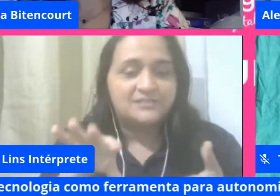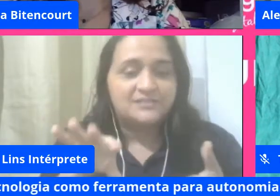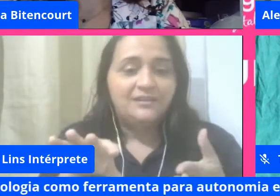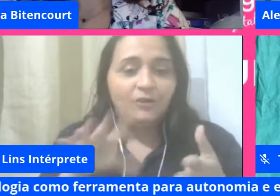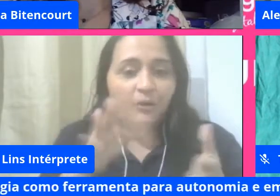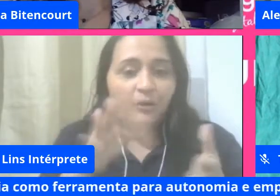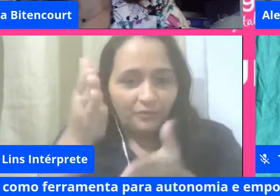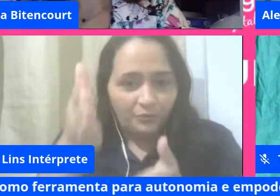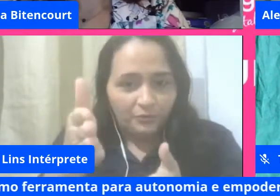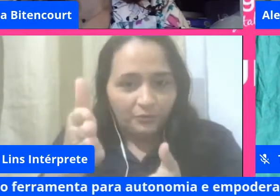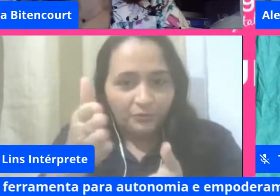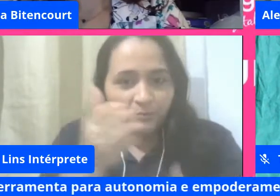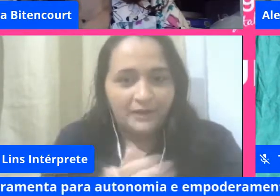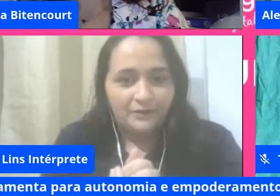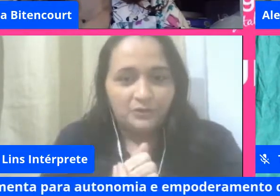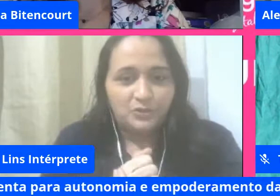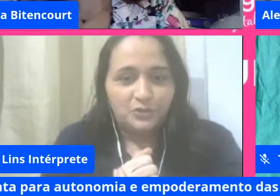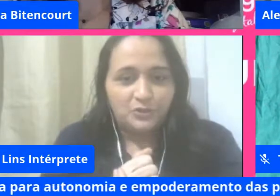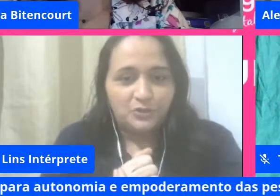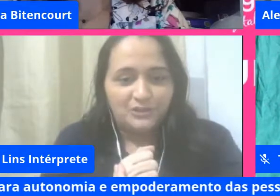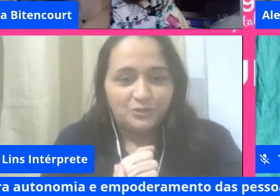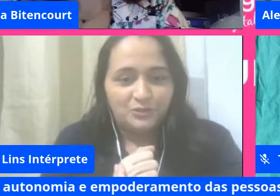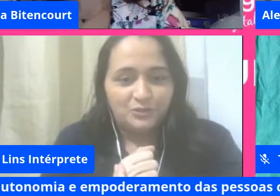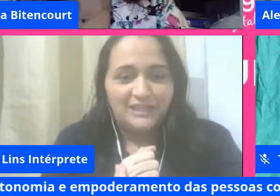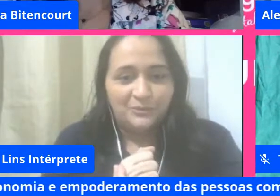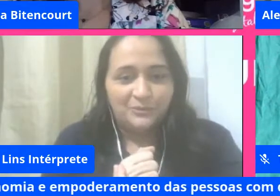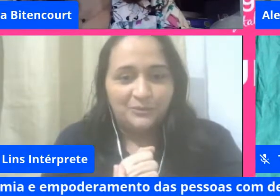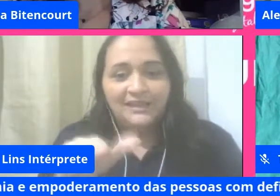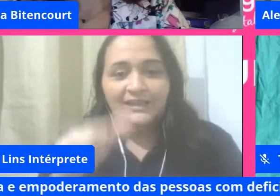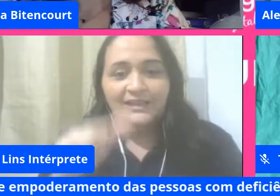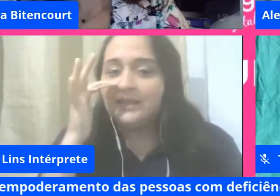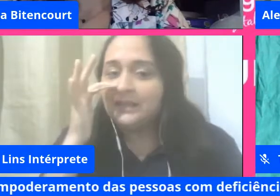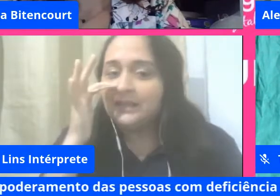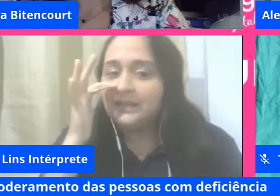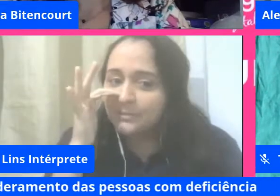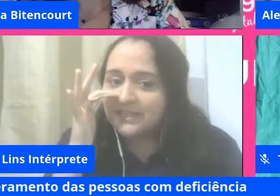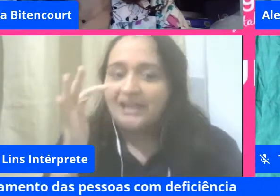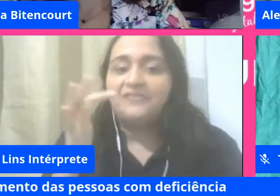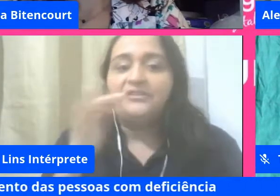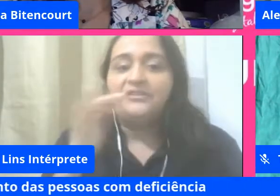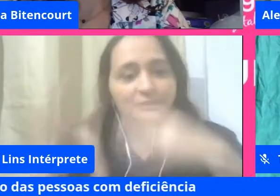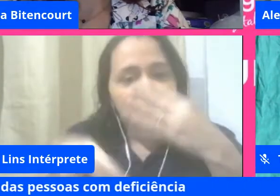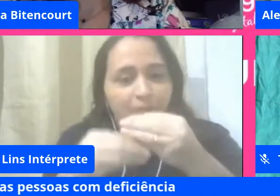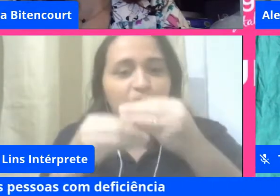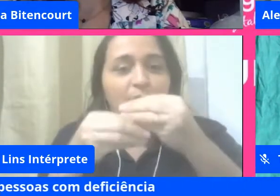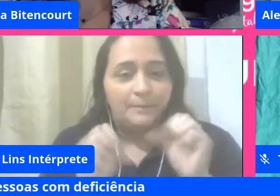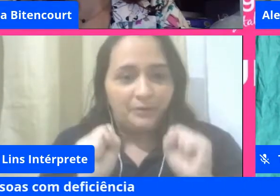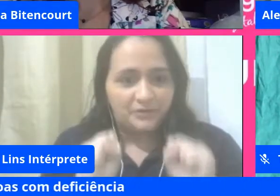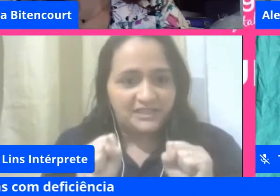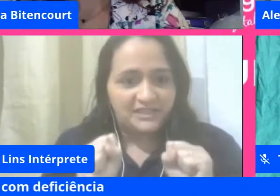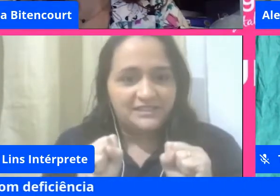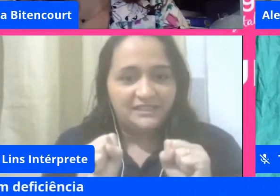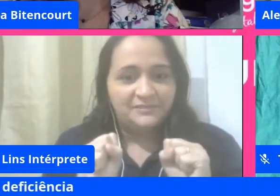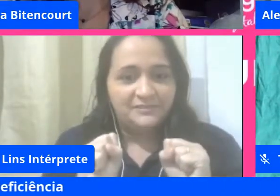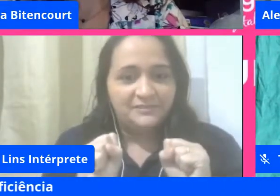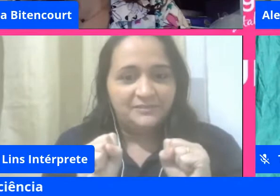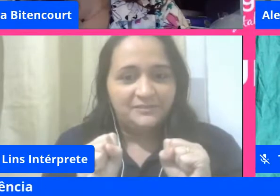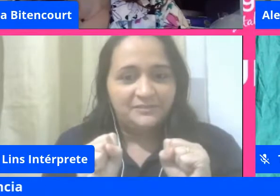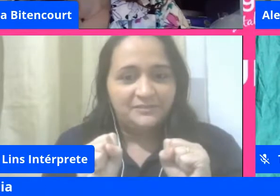como o Barone, o seu Barone sugeriu. E a Thaís observa e depois ela pode complementar. Pode ser